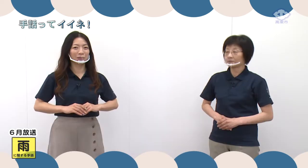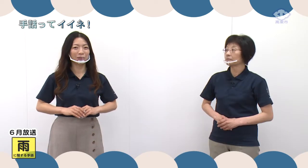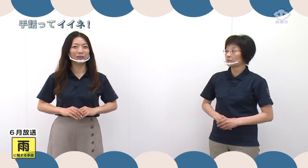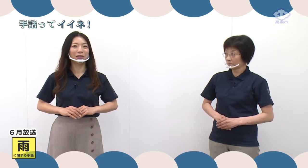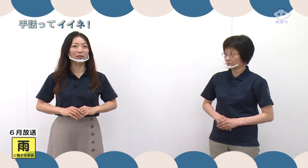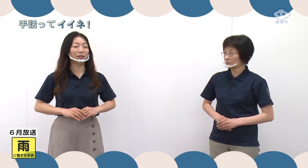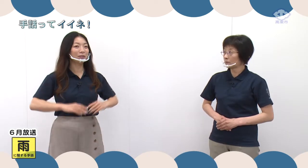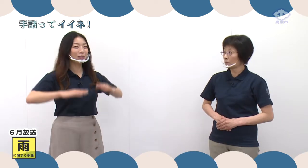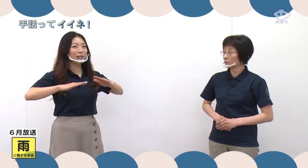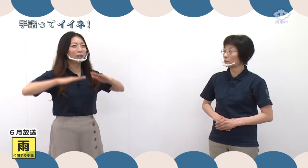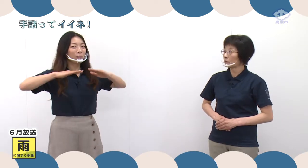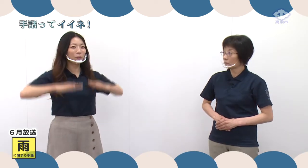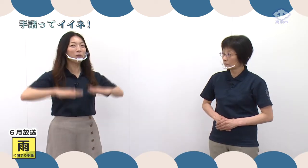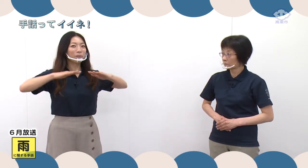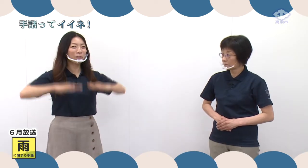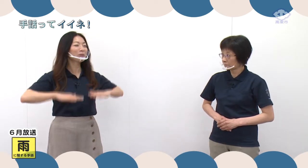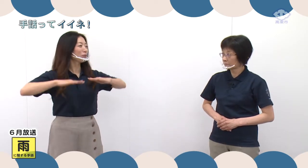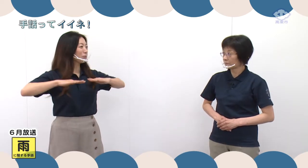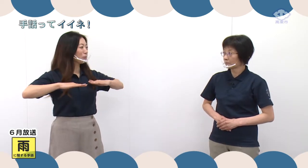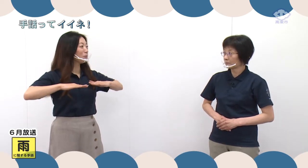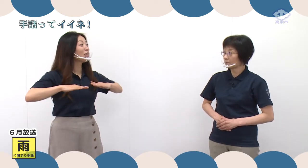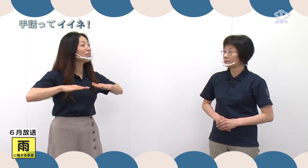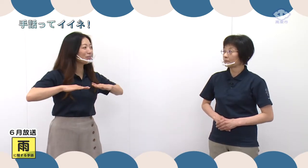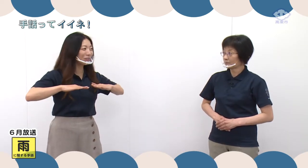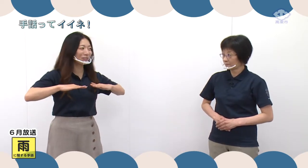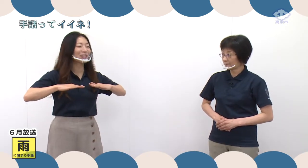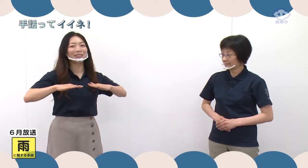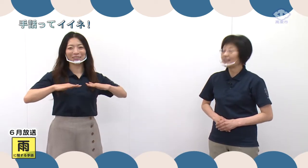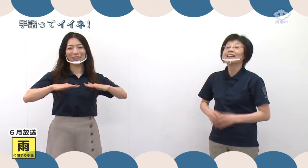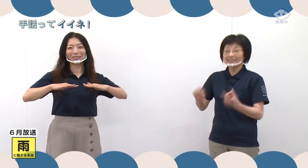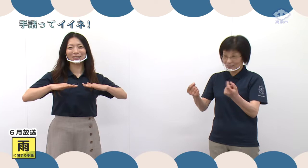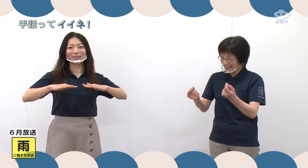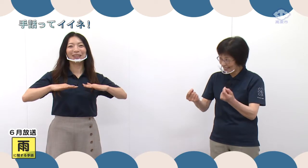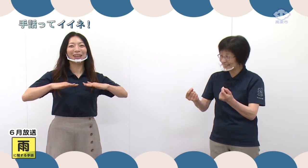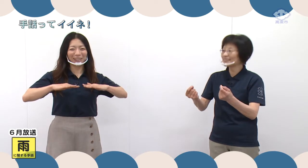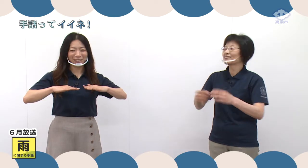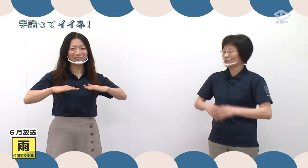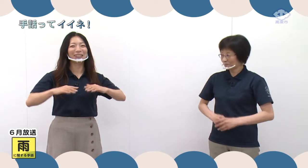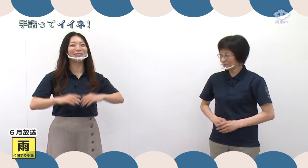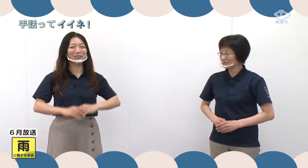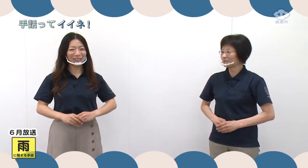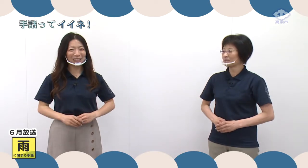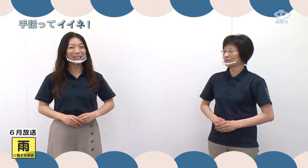はい、カエルがぴょんぴょんと飛び跳ねる様子なんですね。 そうです。 はい、わかりました。